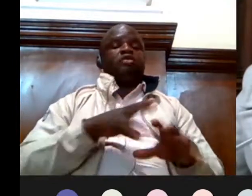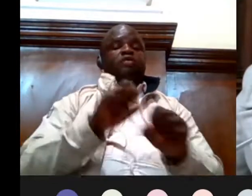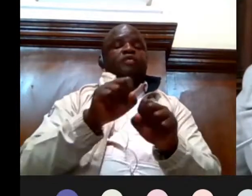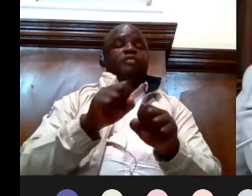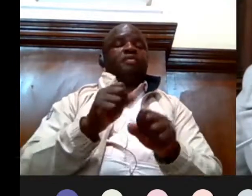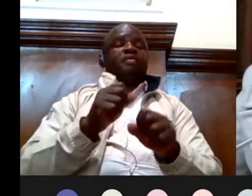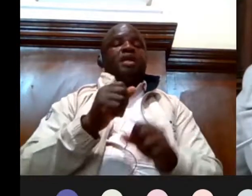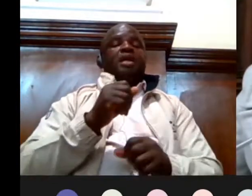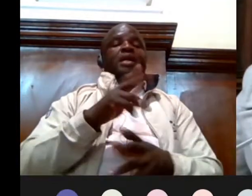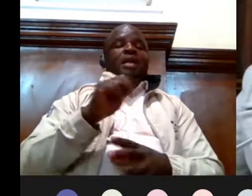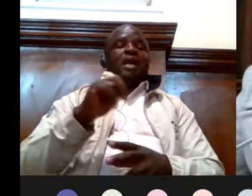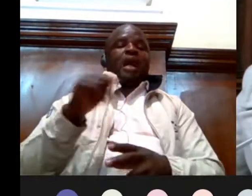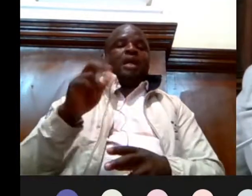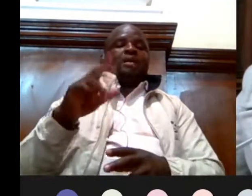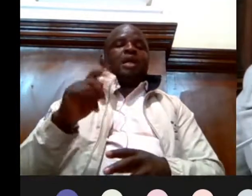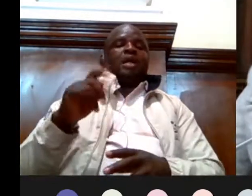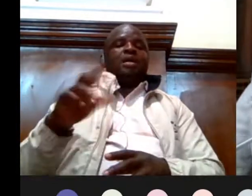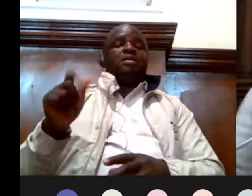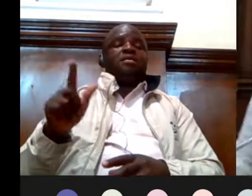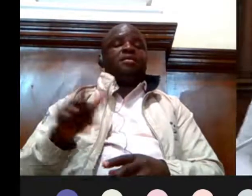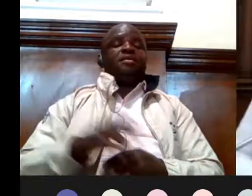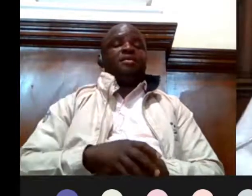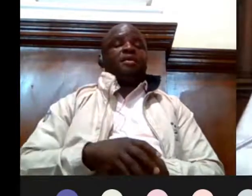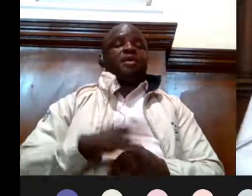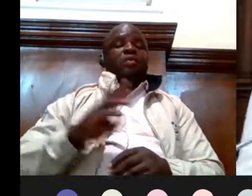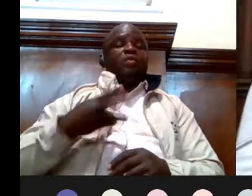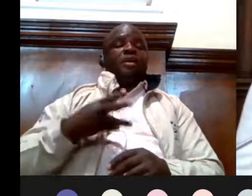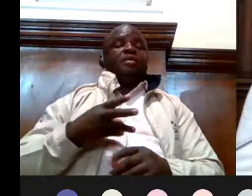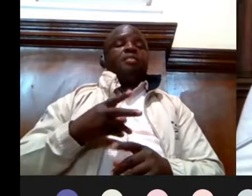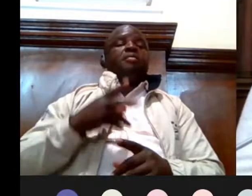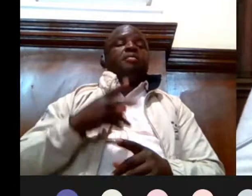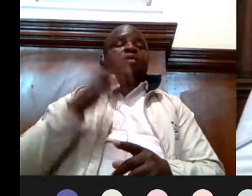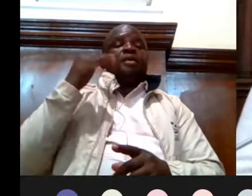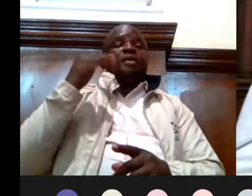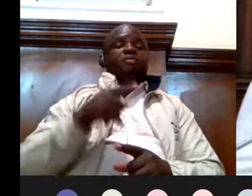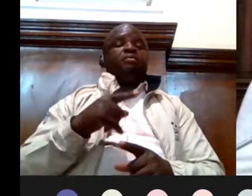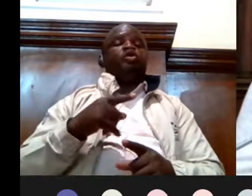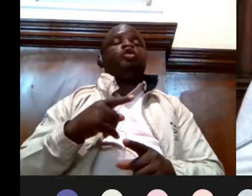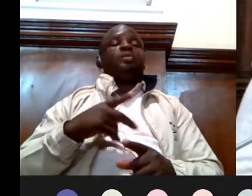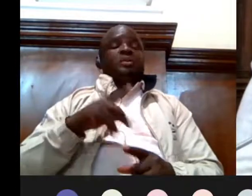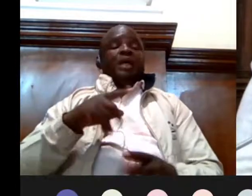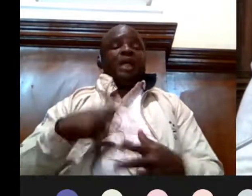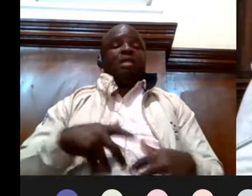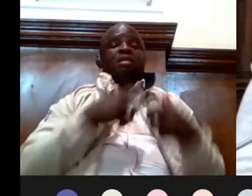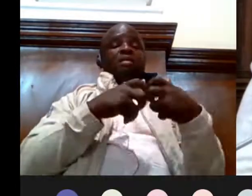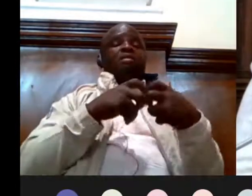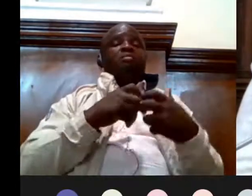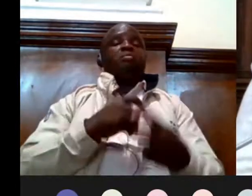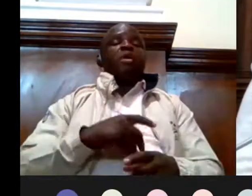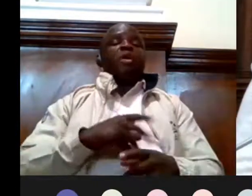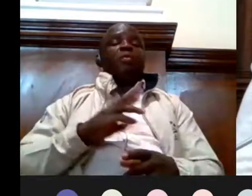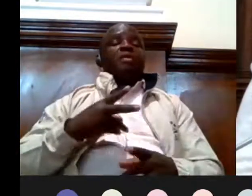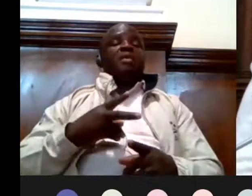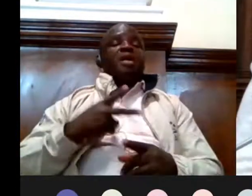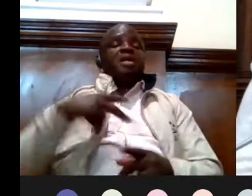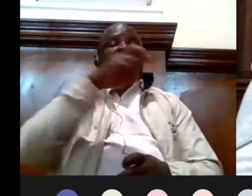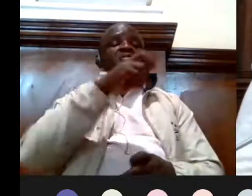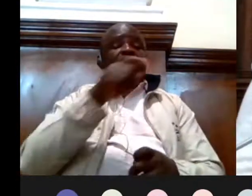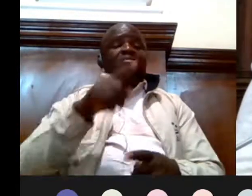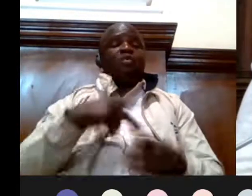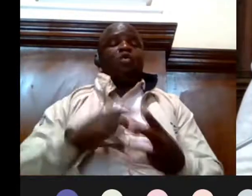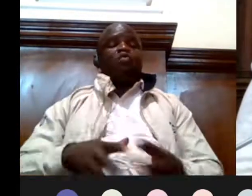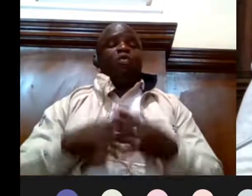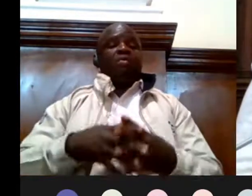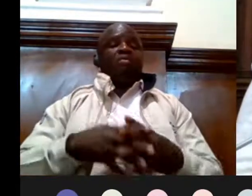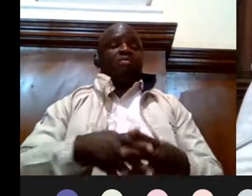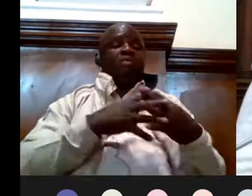hulle mans het hulle die versekering gegee dat hulle saam besluite sou neem oor die toekoms. Voortrekker men and women would decide together